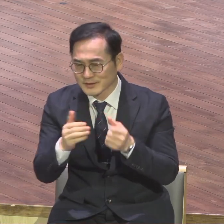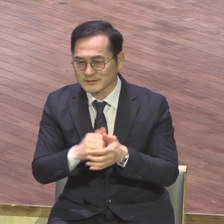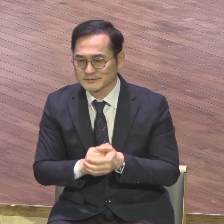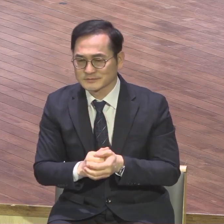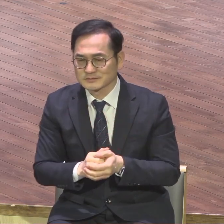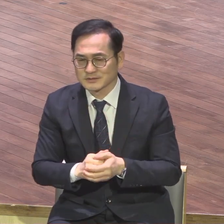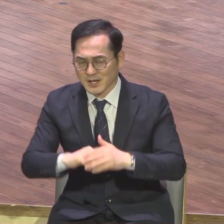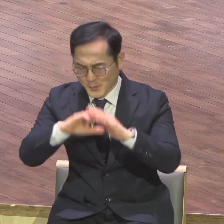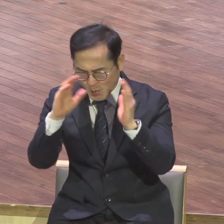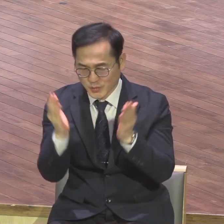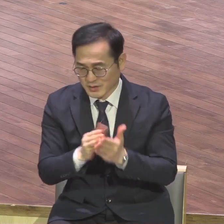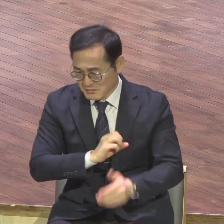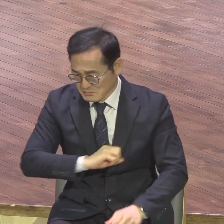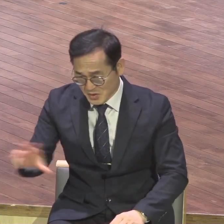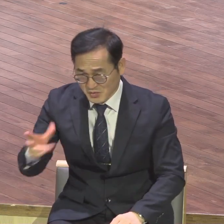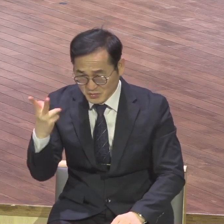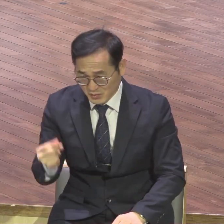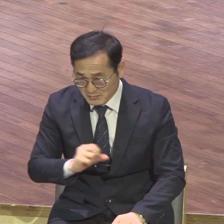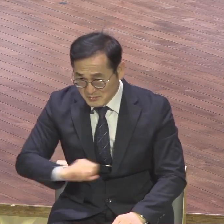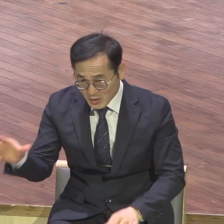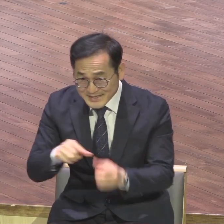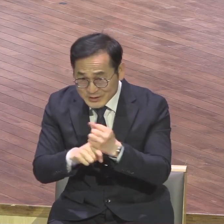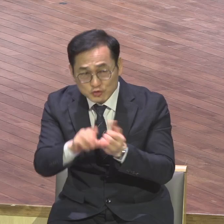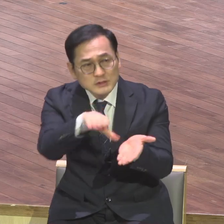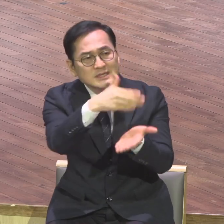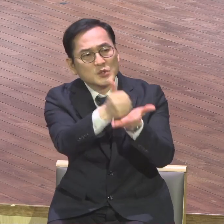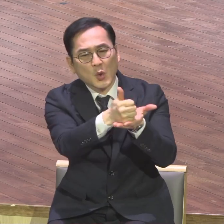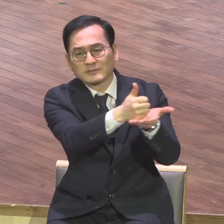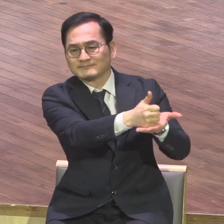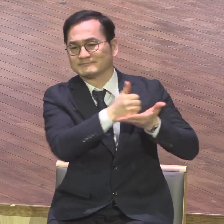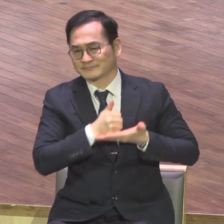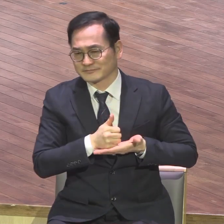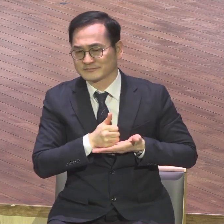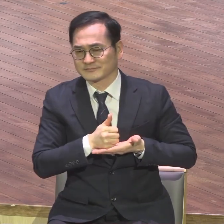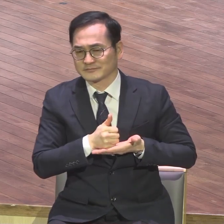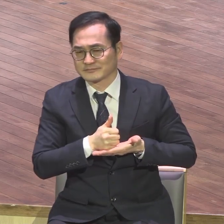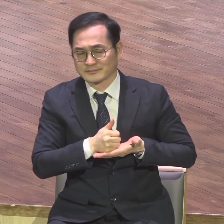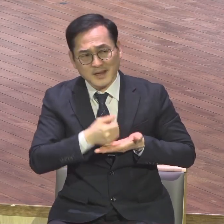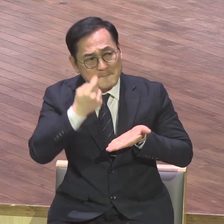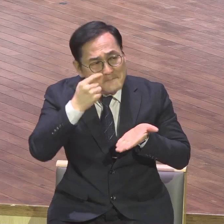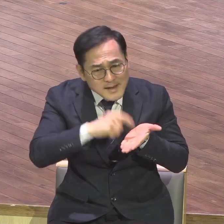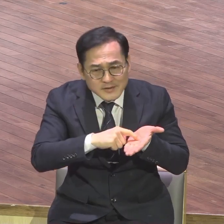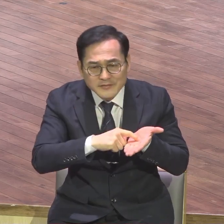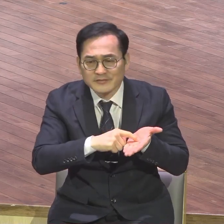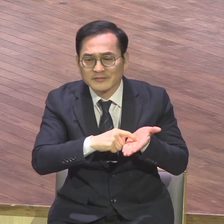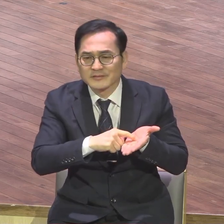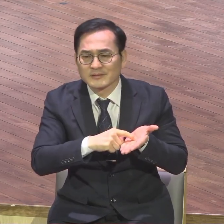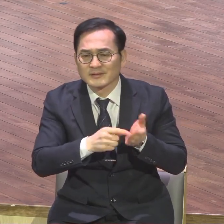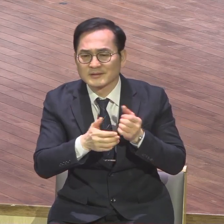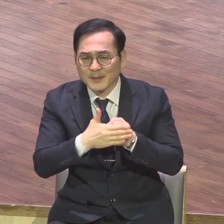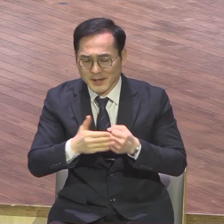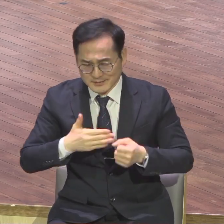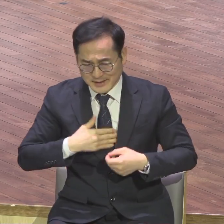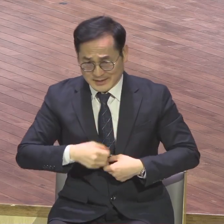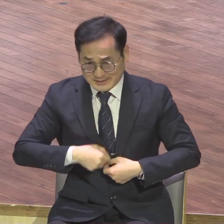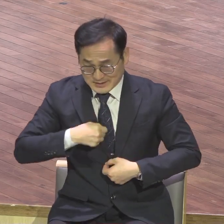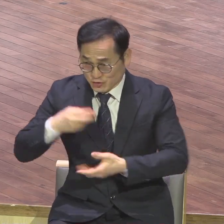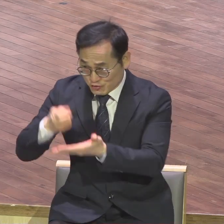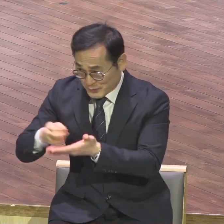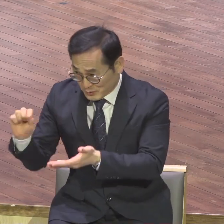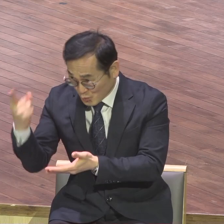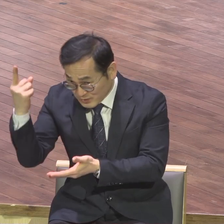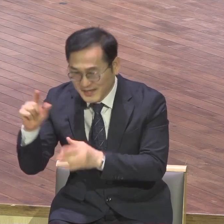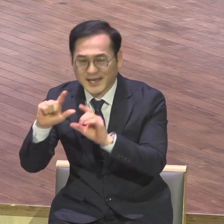것을 잃어버리고 배설물로 여김은 그리스도를 얻고 그 안에서 발견되려 함이니, 내가 가진 의는 율법에서 난 것이